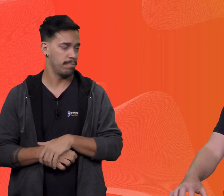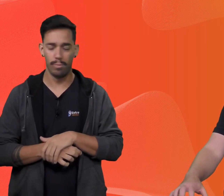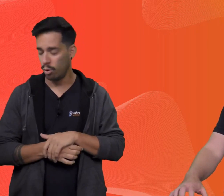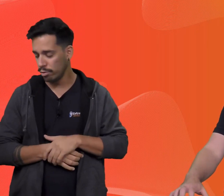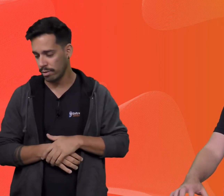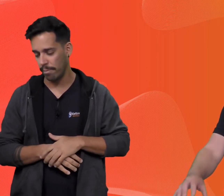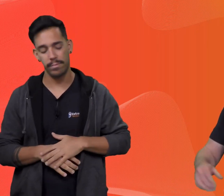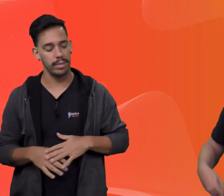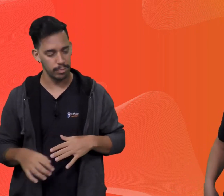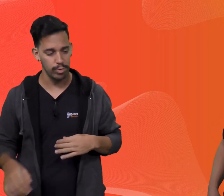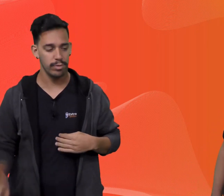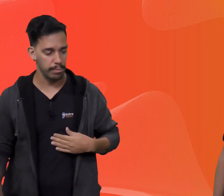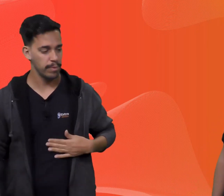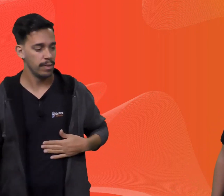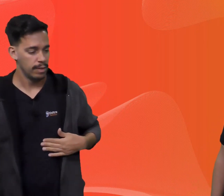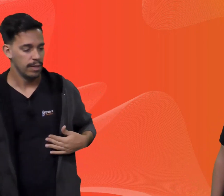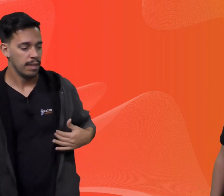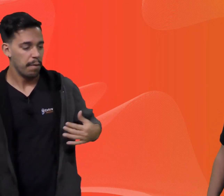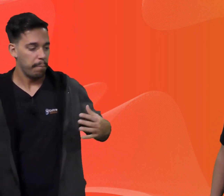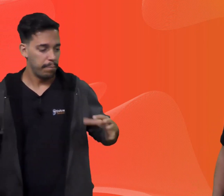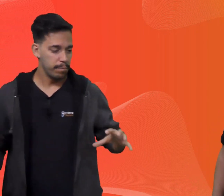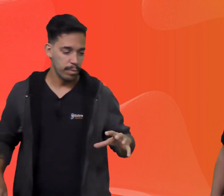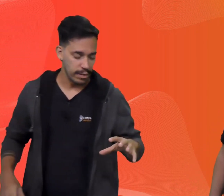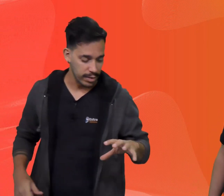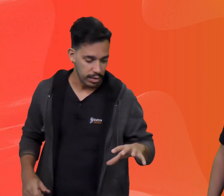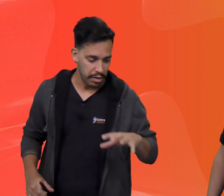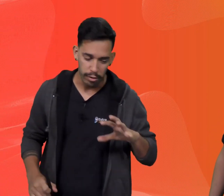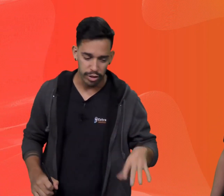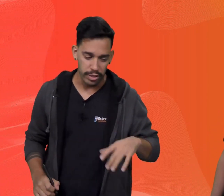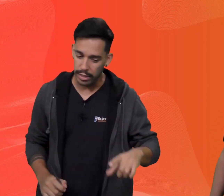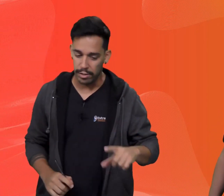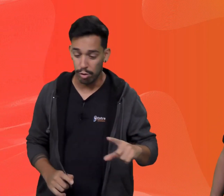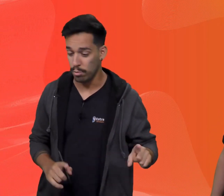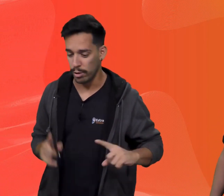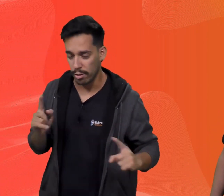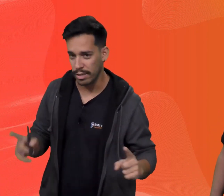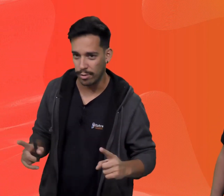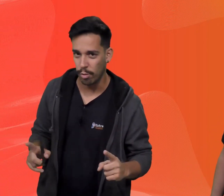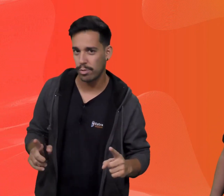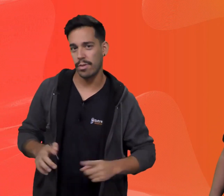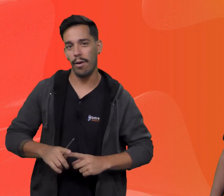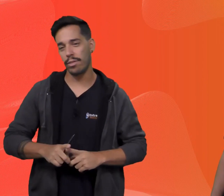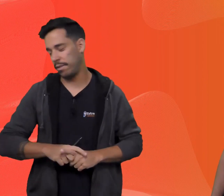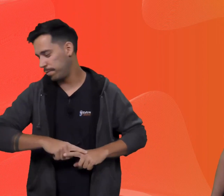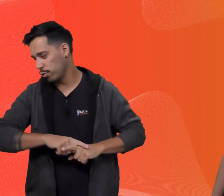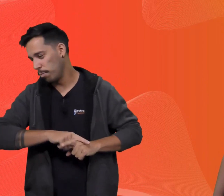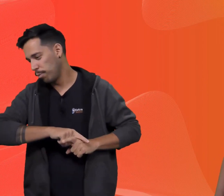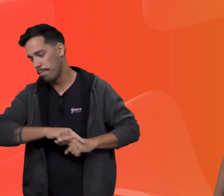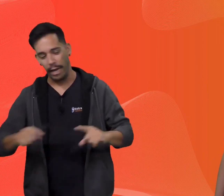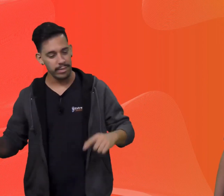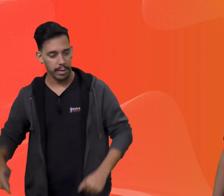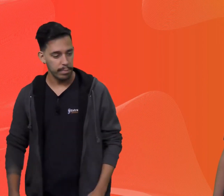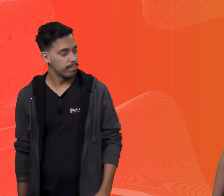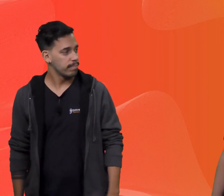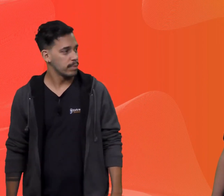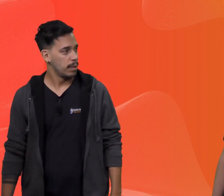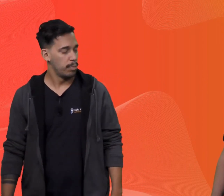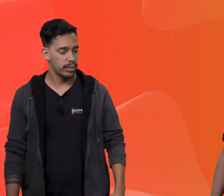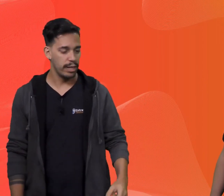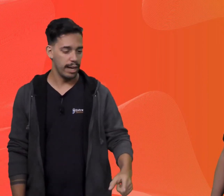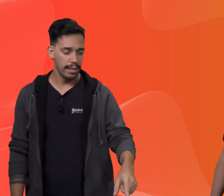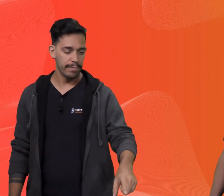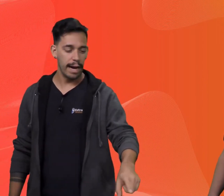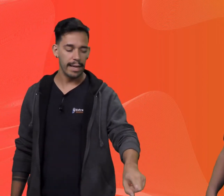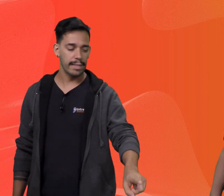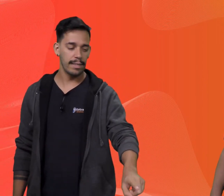muito utilizado por muito tempo. Isso, muito tempo. Assim, eu diria, dos modelos atômicos, é o que ficou por mais tempo.